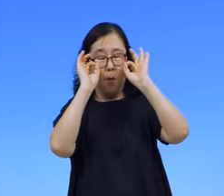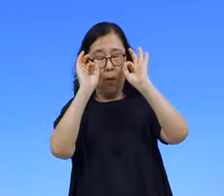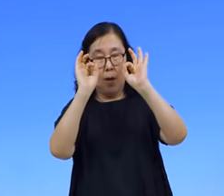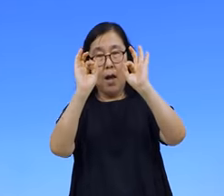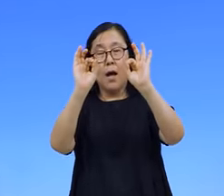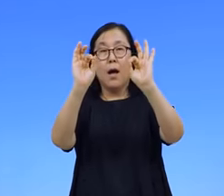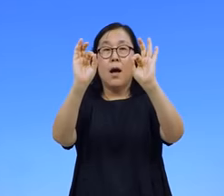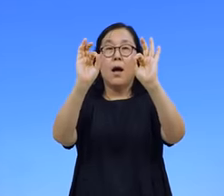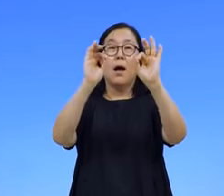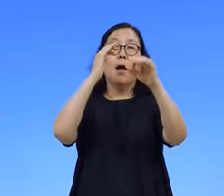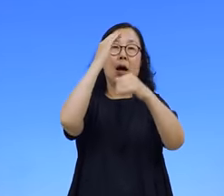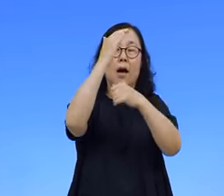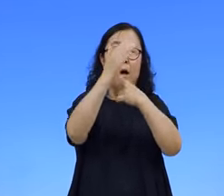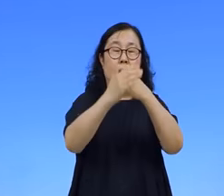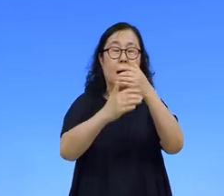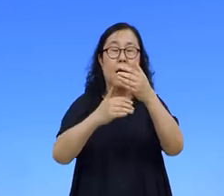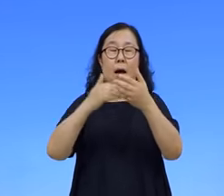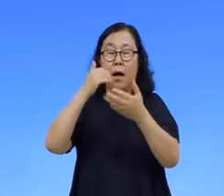보라